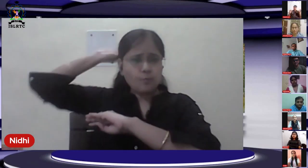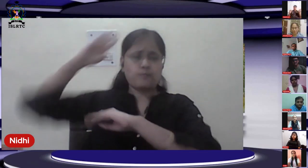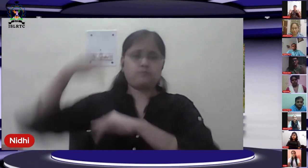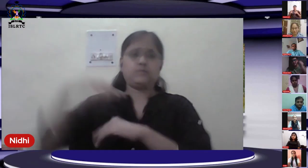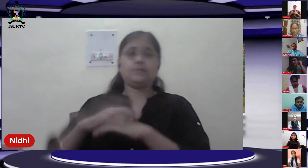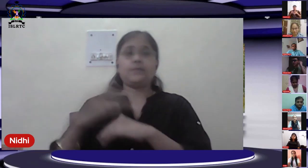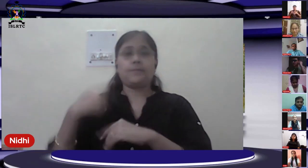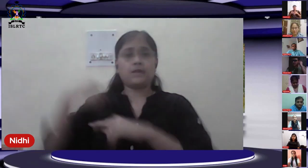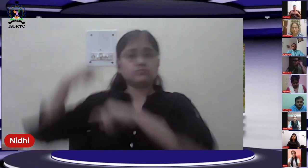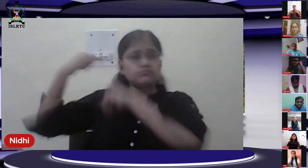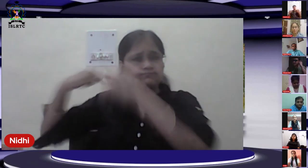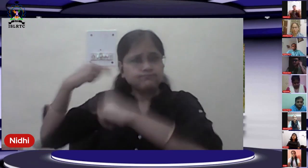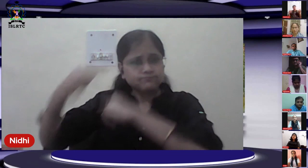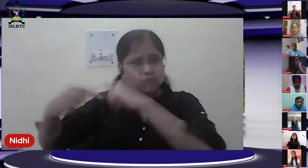हुआ है। तीसरा ये कि